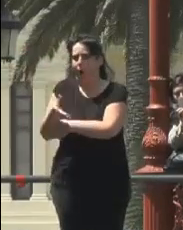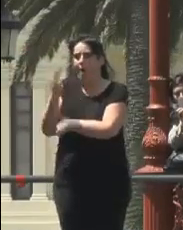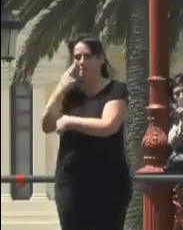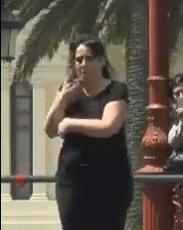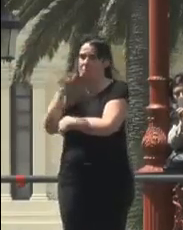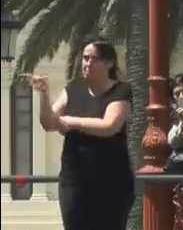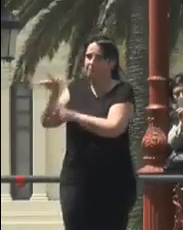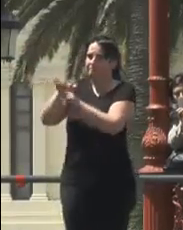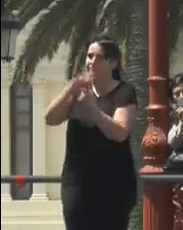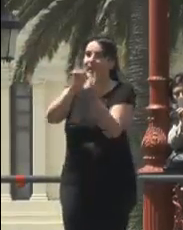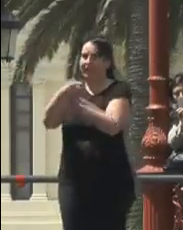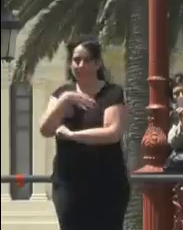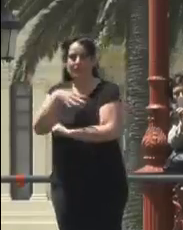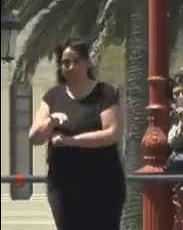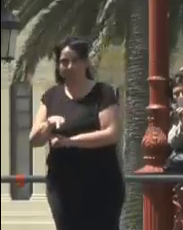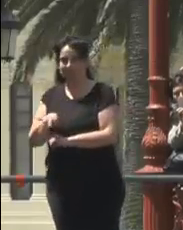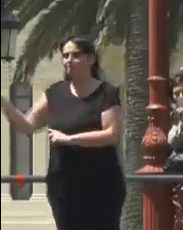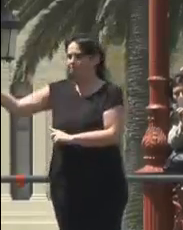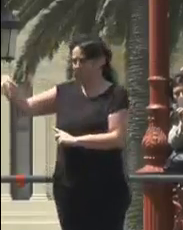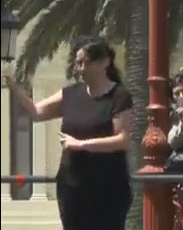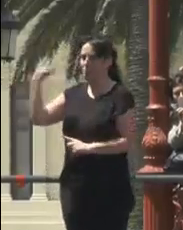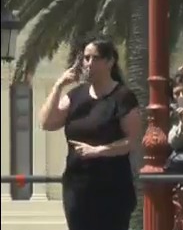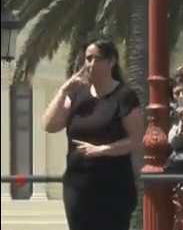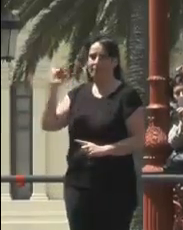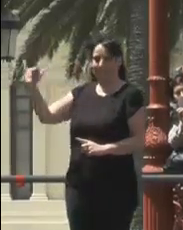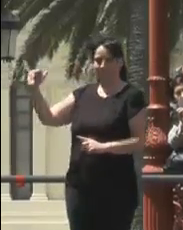cambiar. Ahí sí generamos miedo.